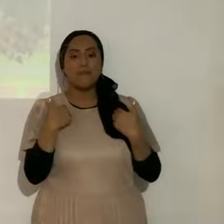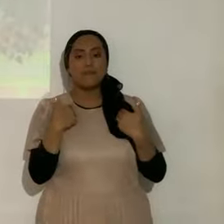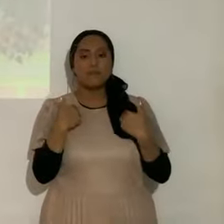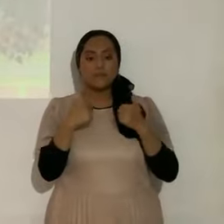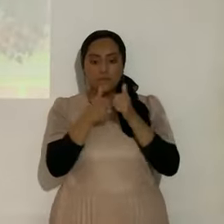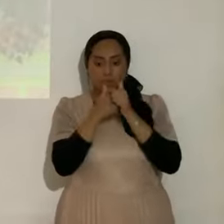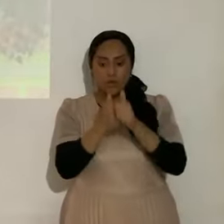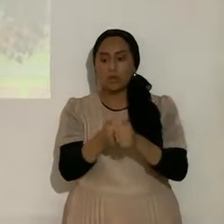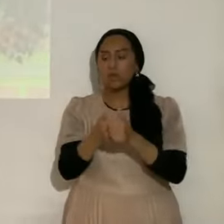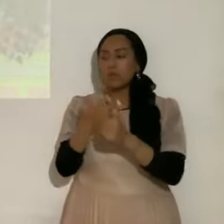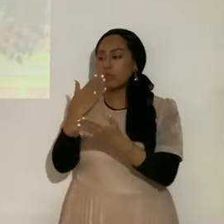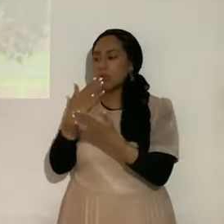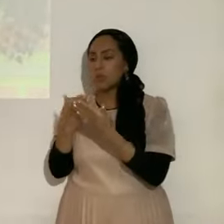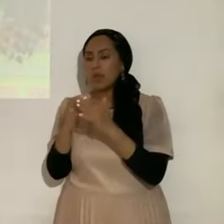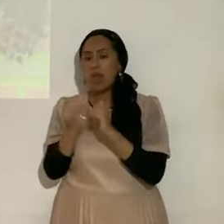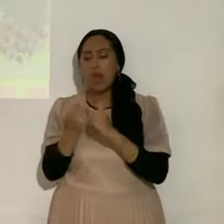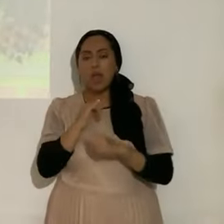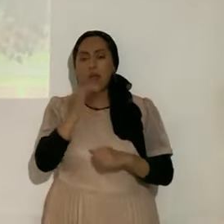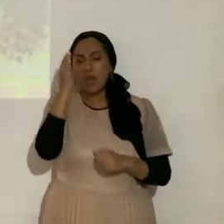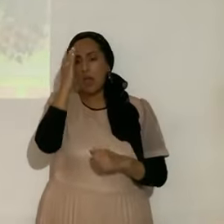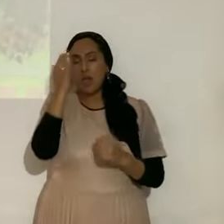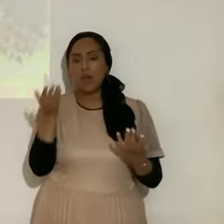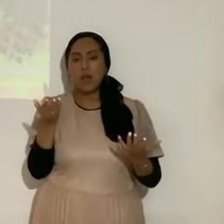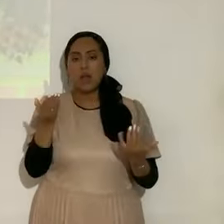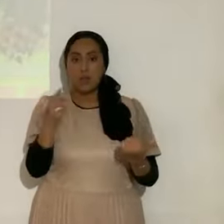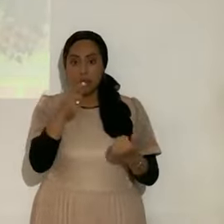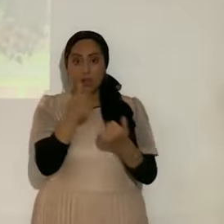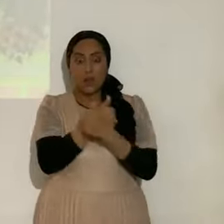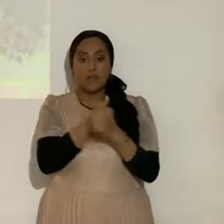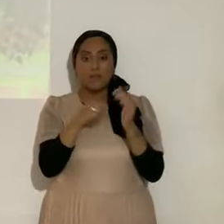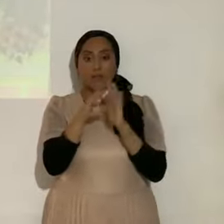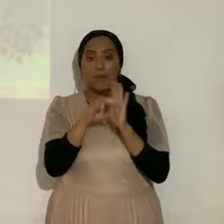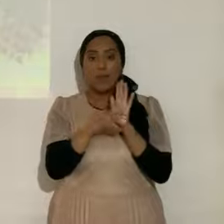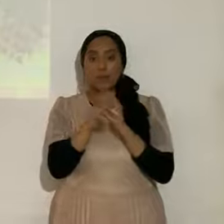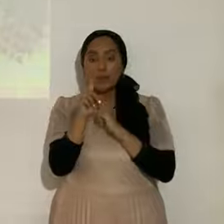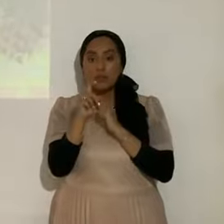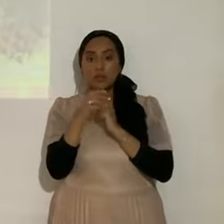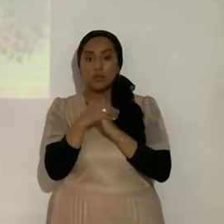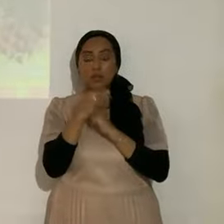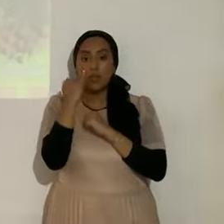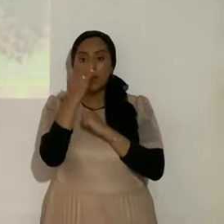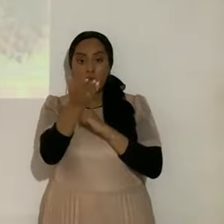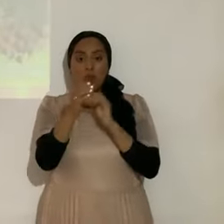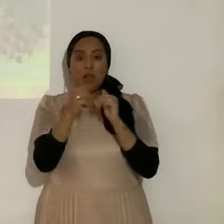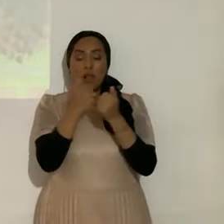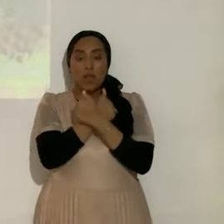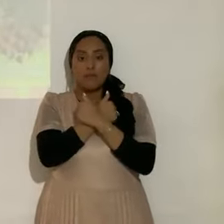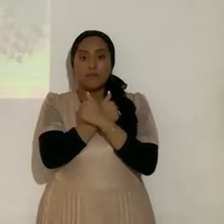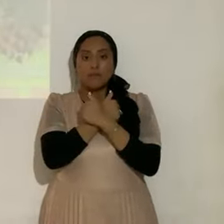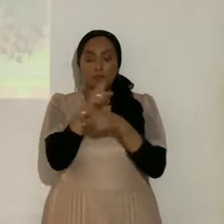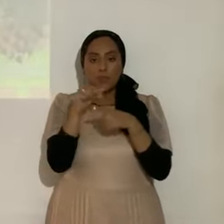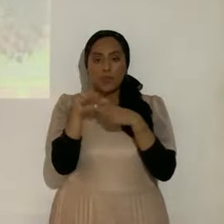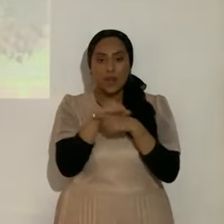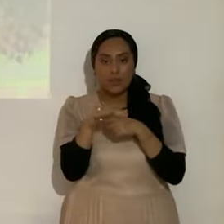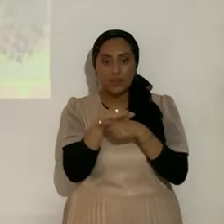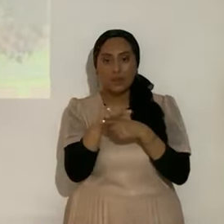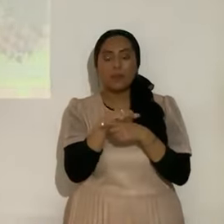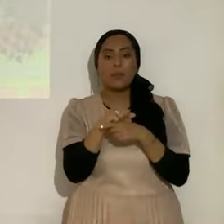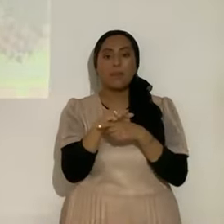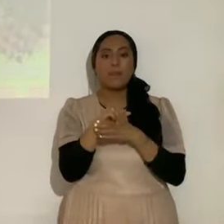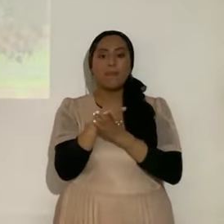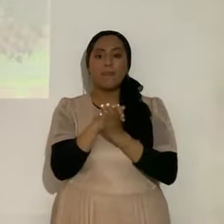bien? ¿Cómo sé? Bueno, amas los mandamientos, si los amas, los llevas por obra. Eso